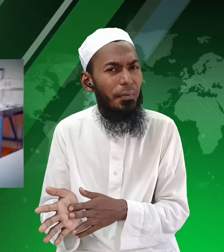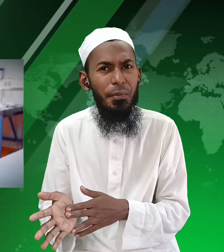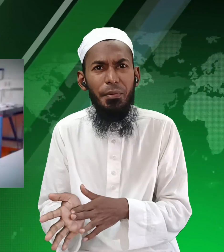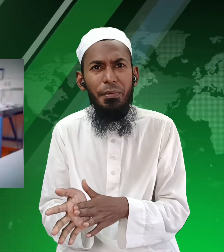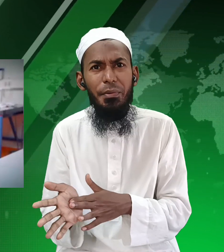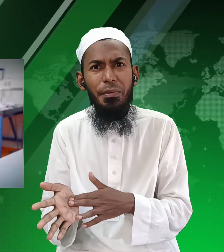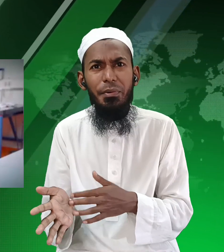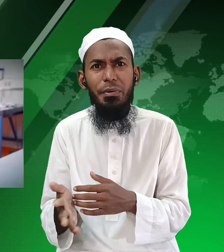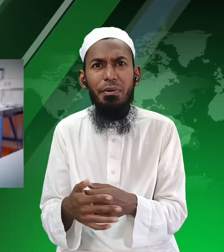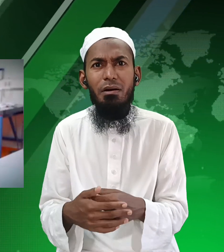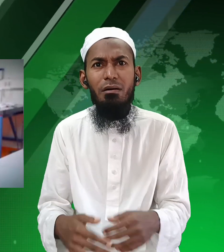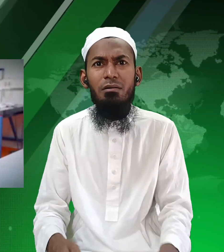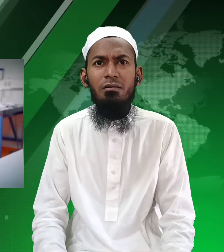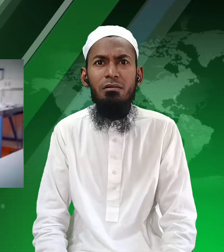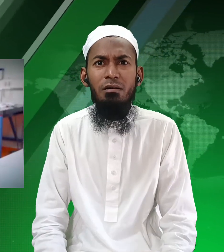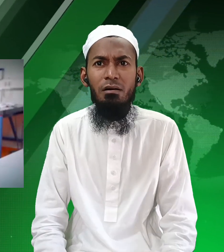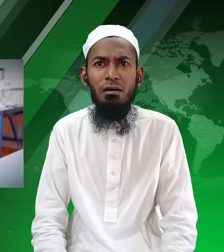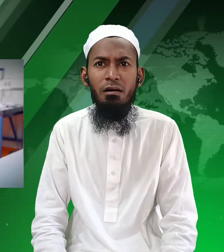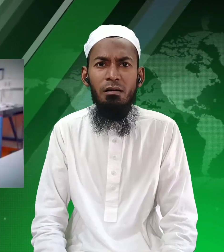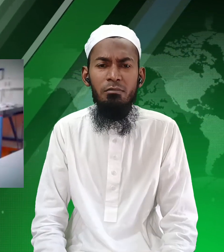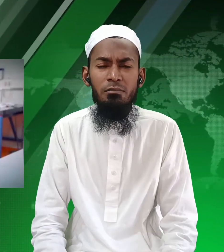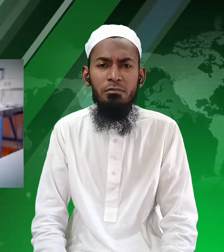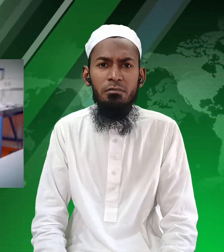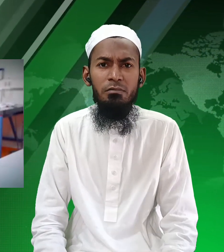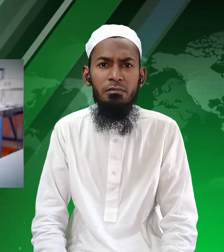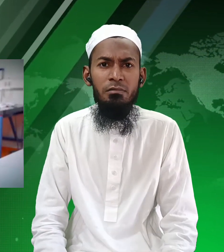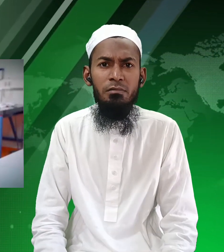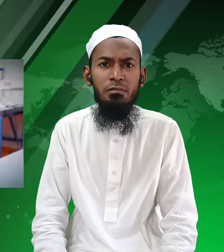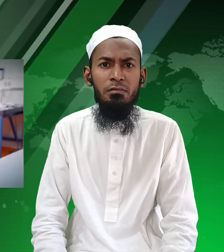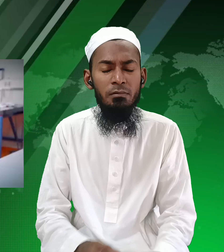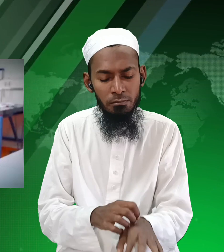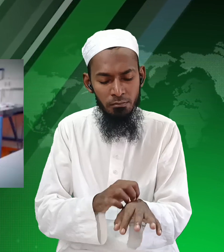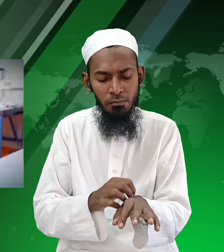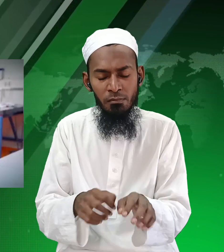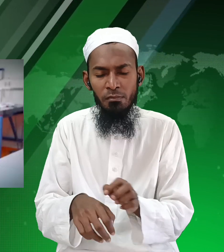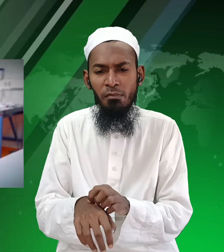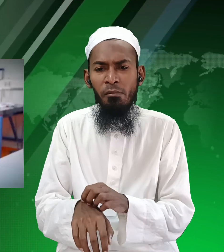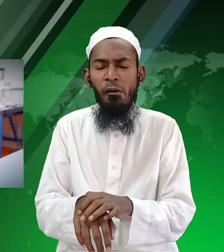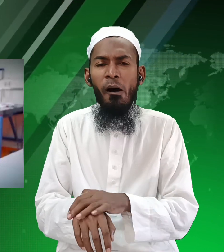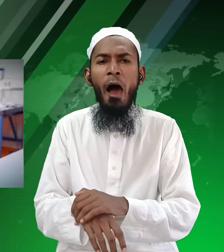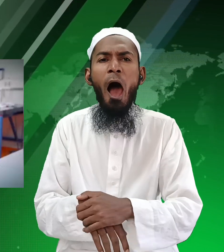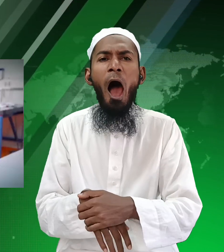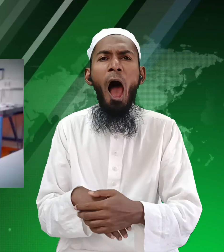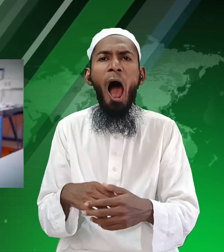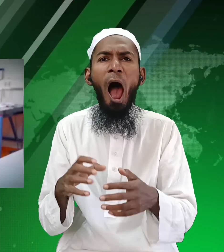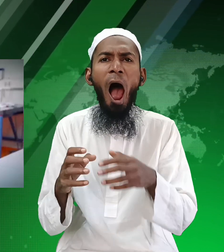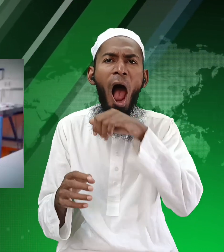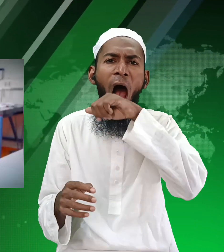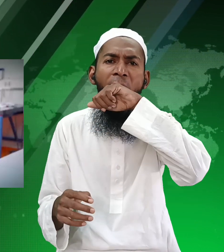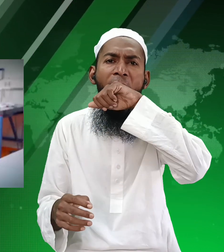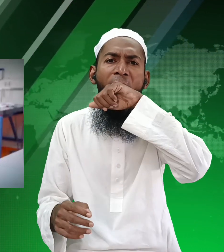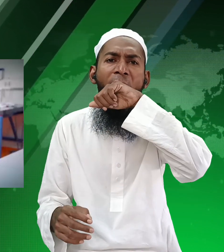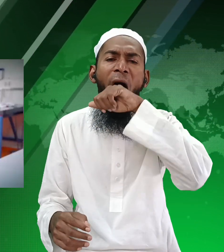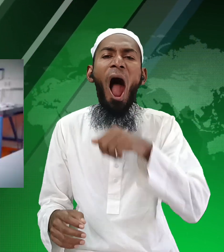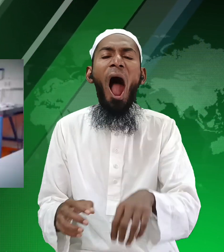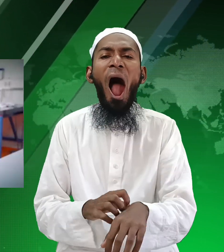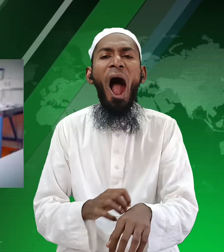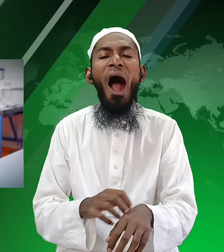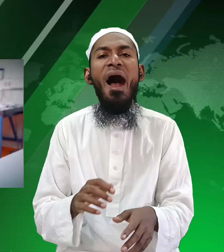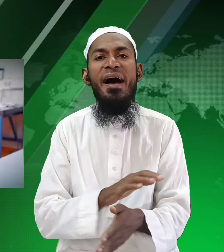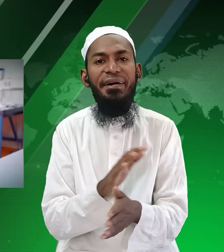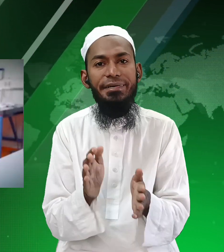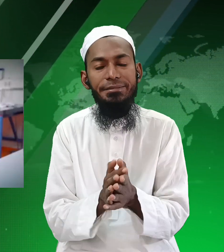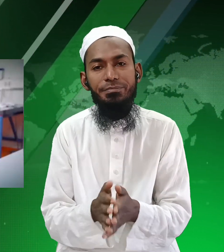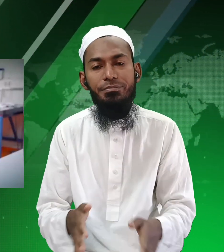আসলে শুধুমাত্র যে ময়লা আবর্জনা পরিষ্কার করে তা না, এটার খুবই খুবই গুরুত্বপূর্ণ একটা কাজ হচ্ছে ইলেকট্রোলাইট ব্যালেন্স রাখা শরীরের মধ্যে।